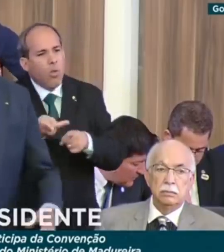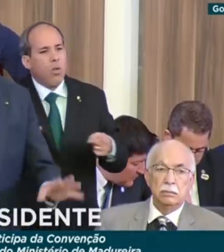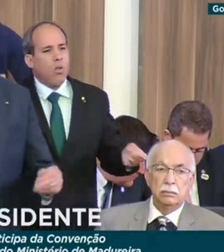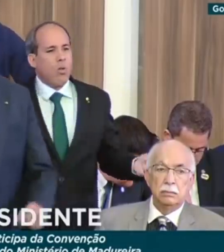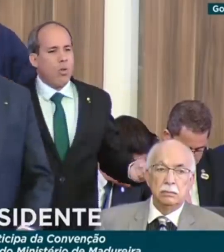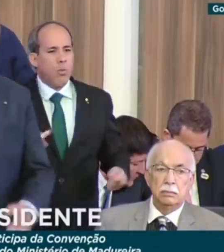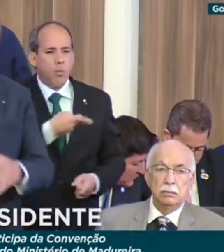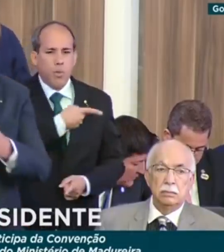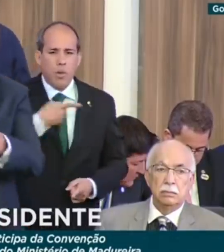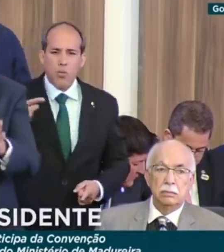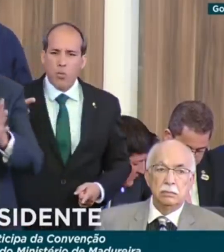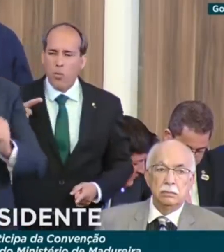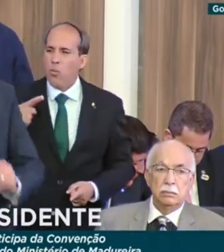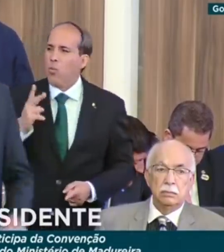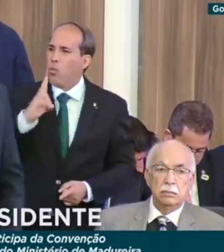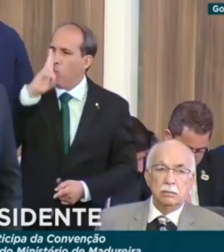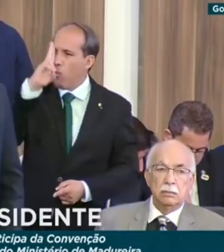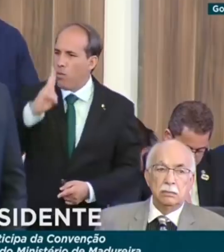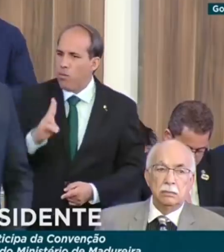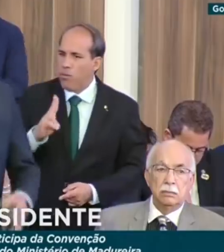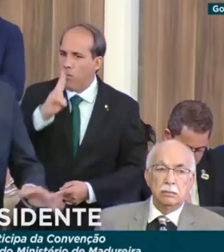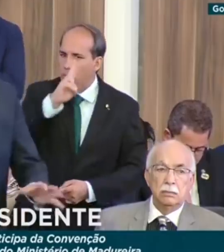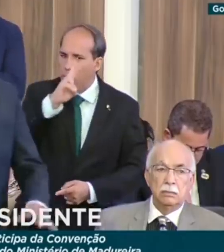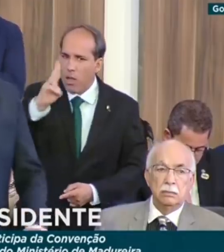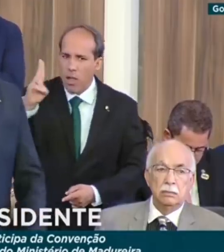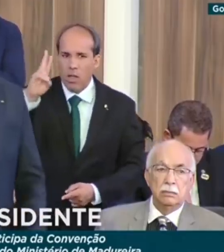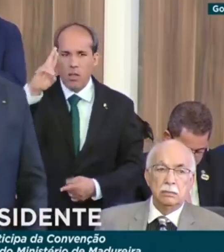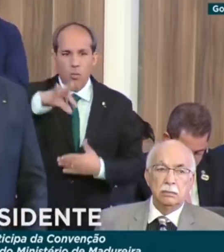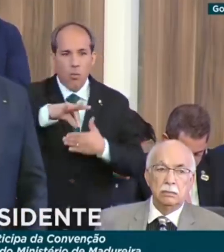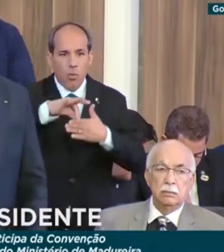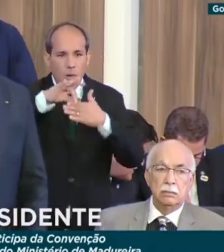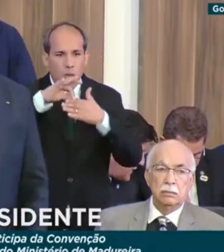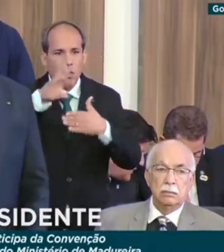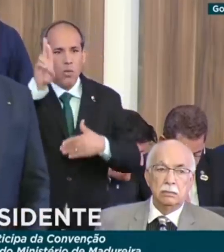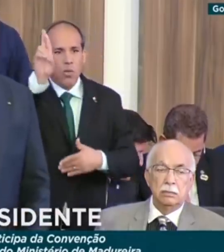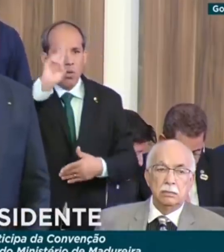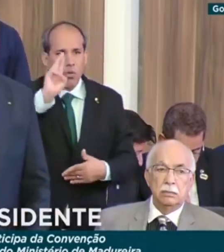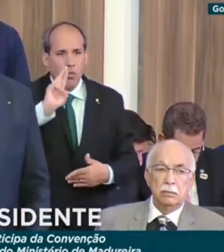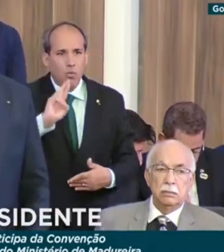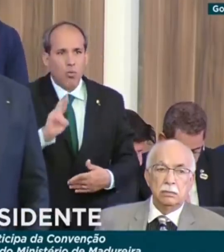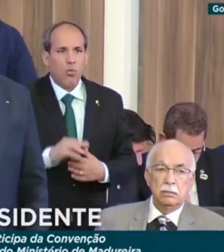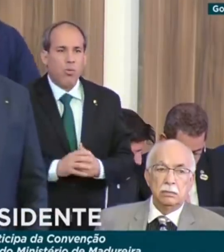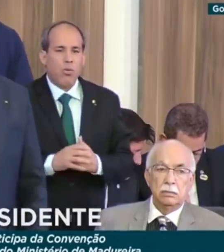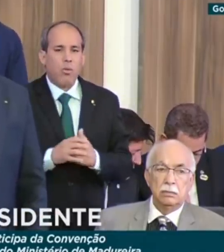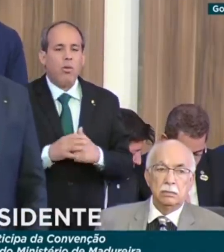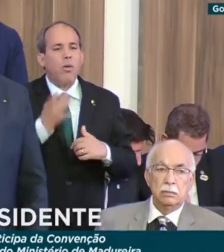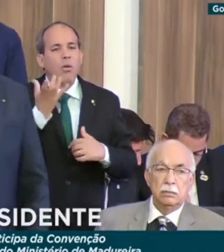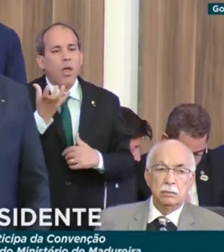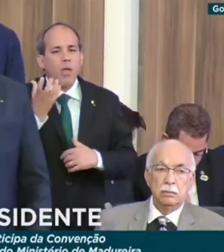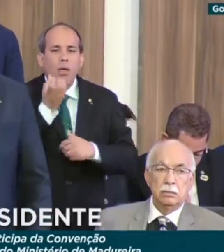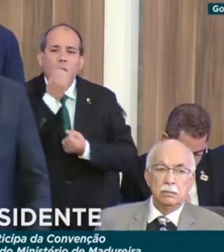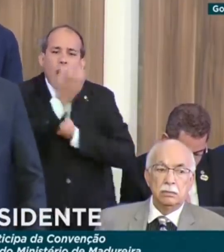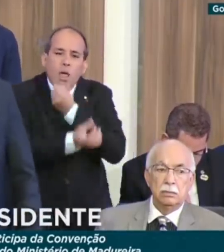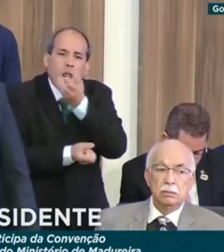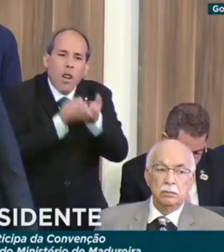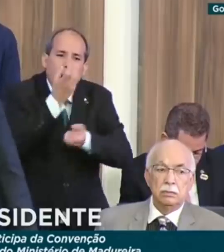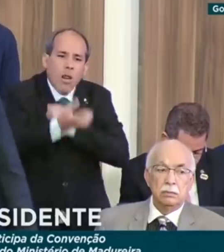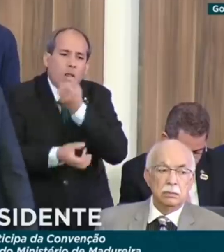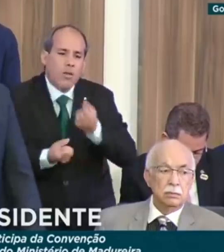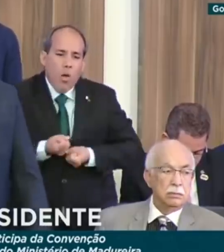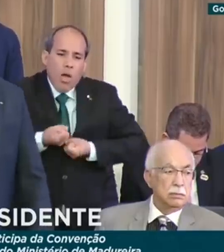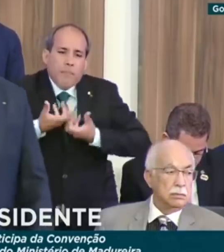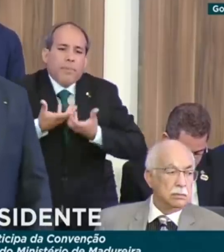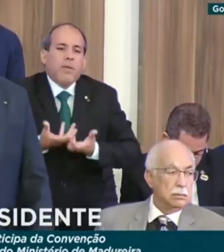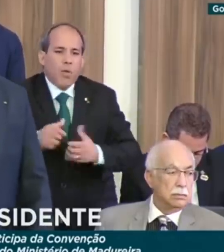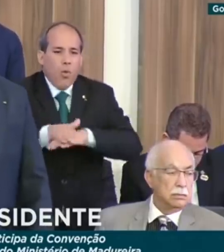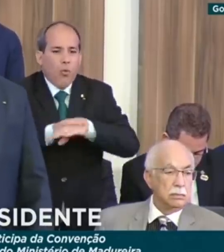um pastor, um padre, um líder religioso, para conversar com ele. Isso foi negado aqui no